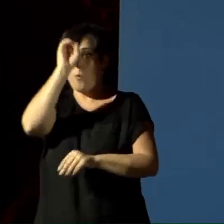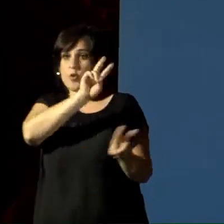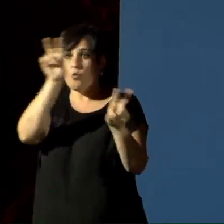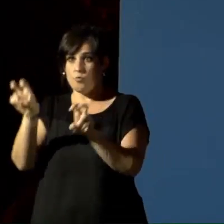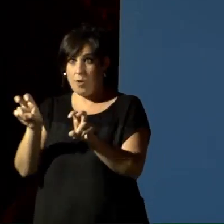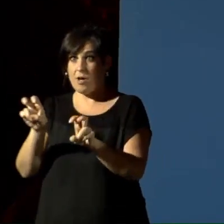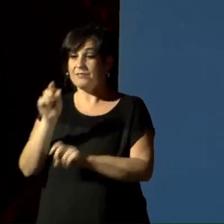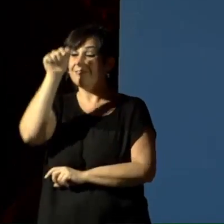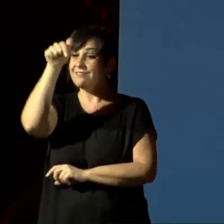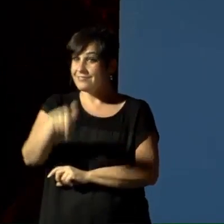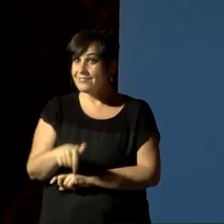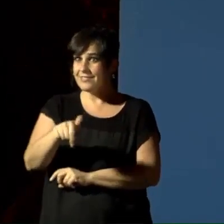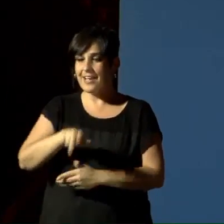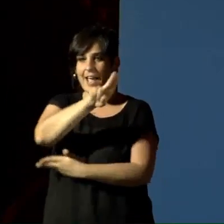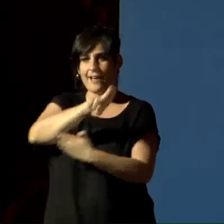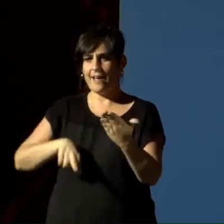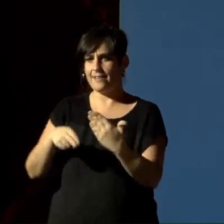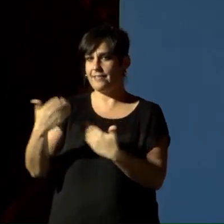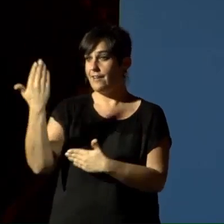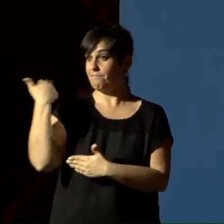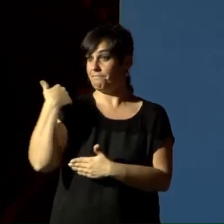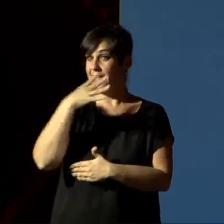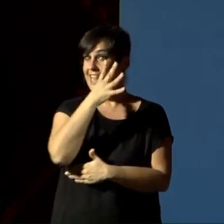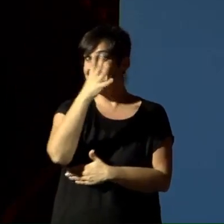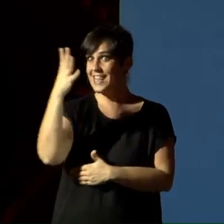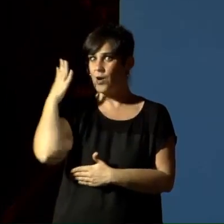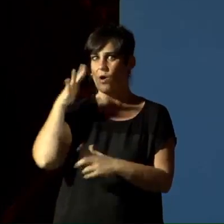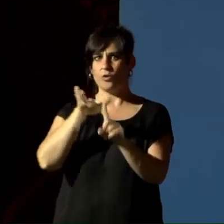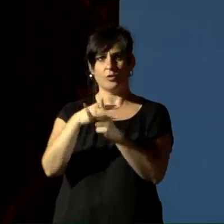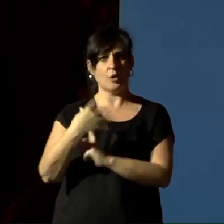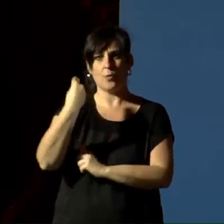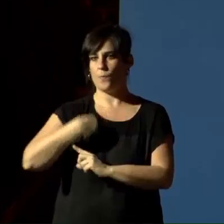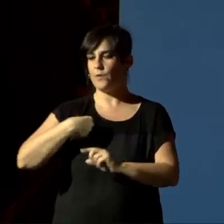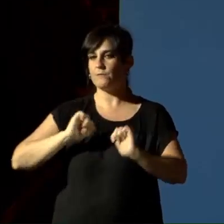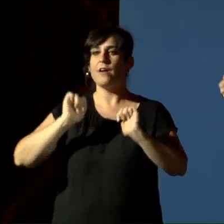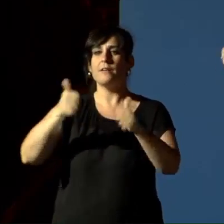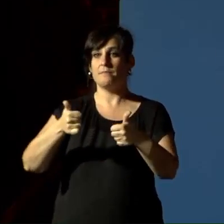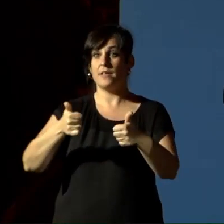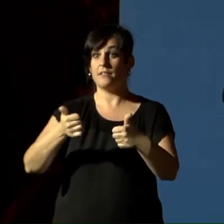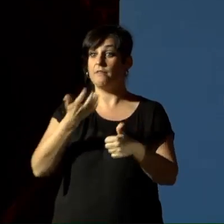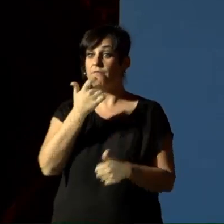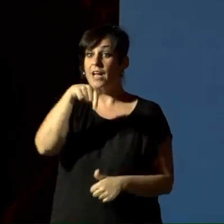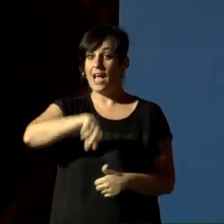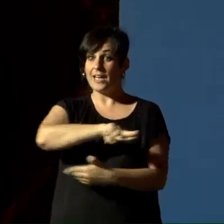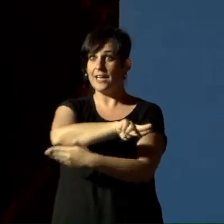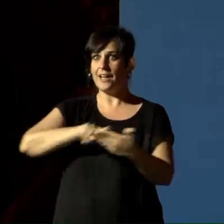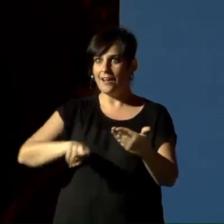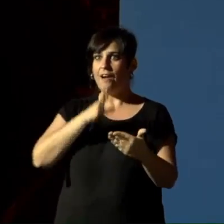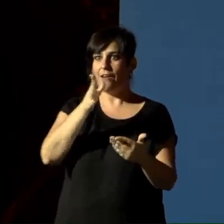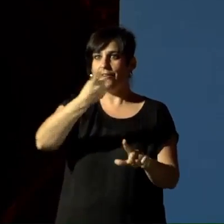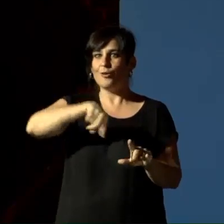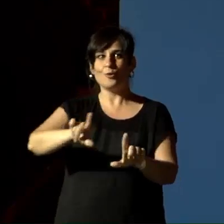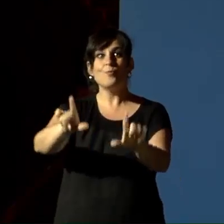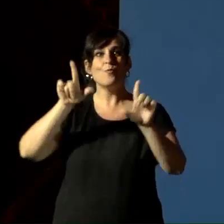ten comenzado a pasar en Galicia hai 5 anos. Aquí, en Galicia, e por eso estamos agora no